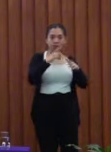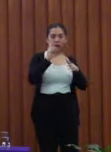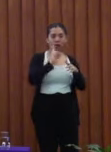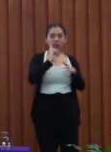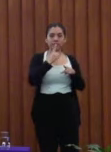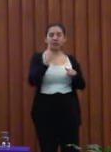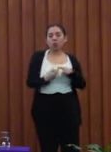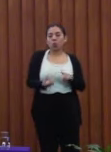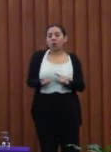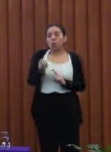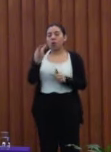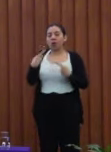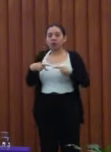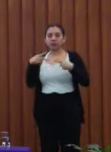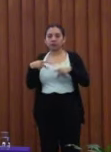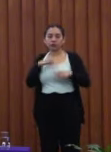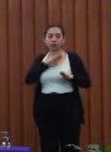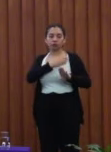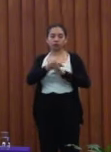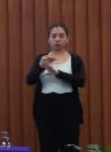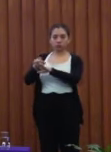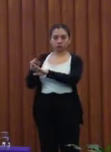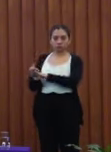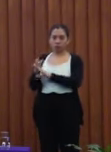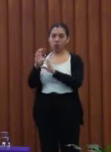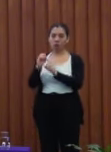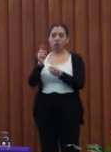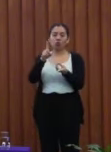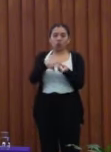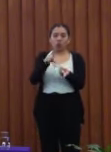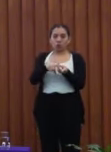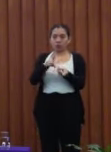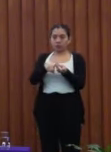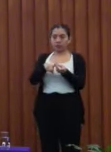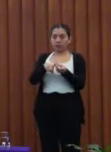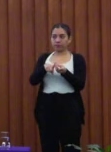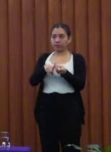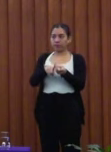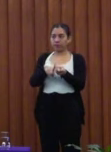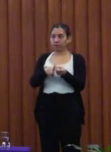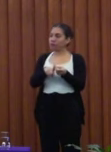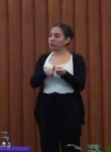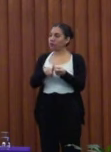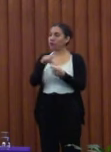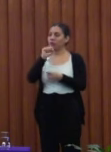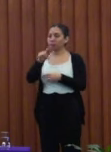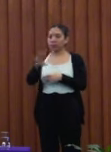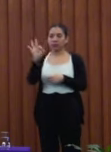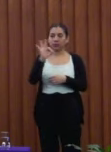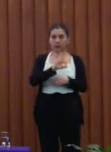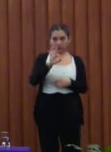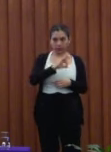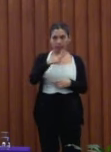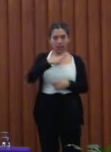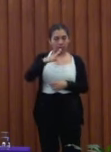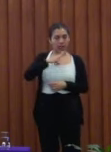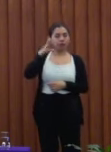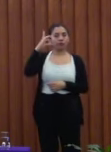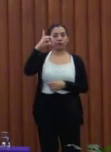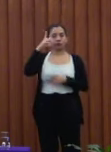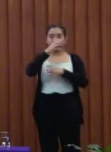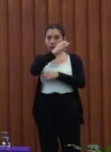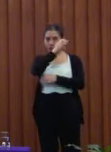geográficamente dónde suceden estos delitos. Vamos a apoyar la documentación que se hace con fotos de las víctimas. Vamos a